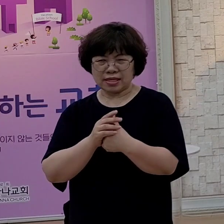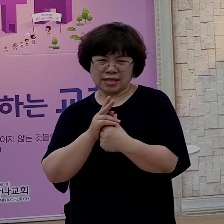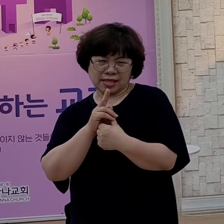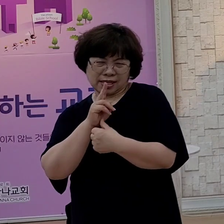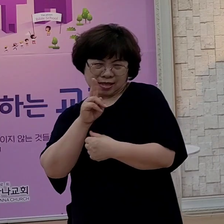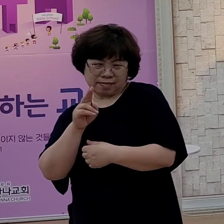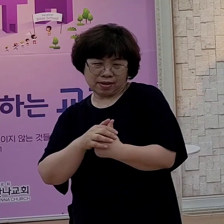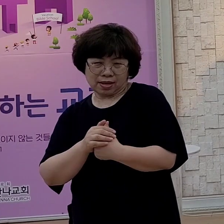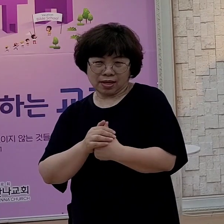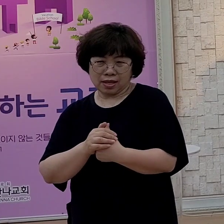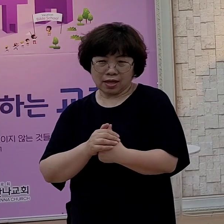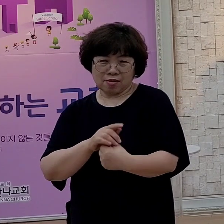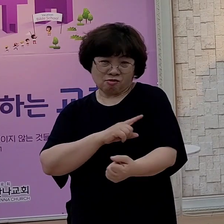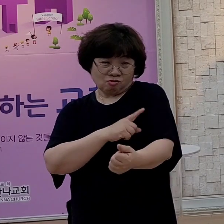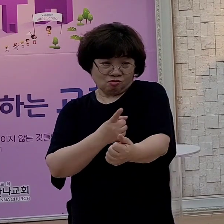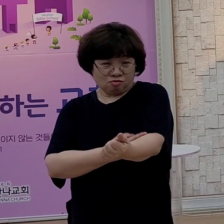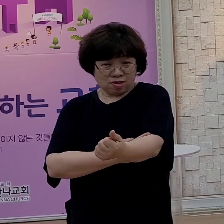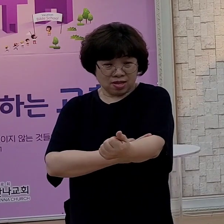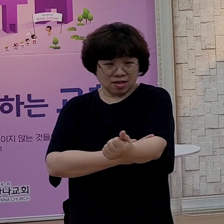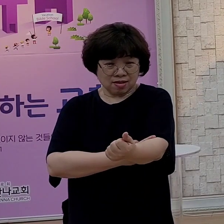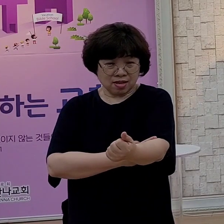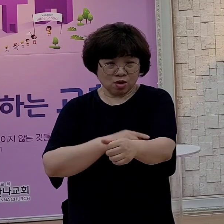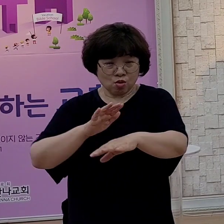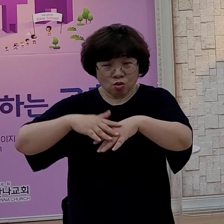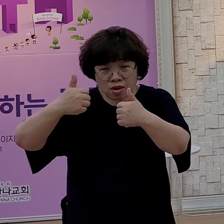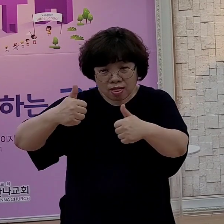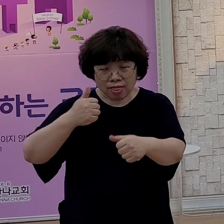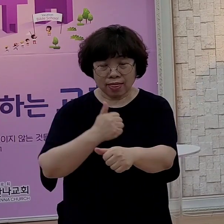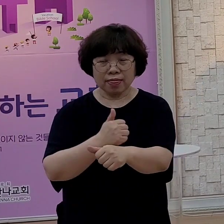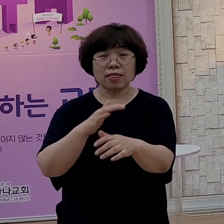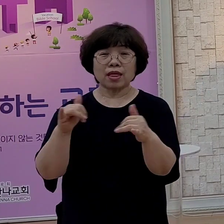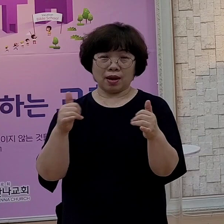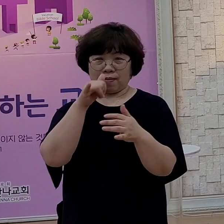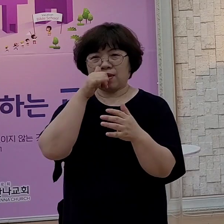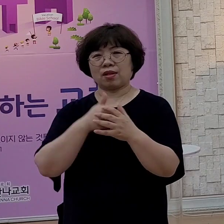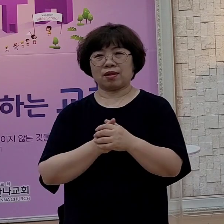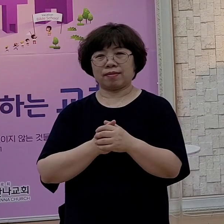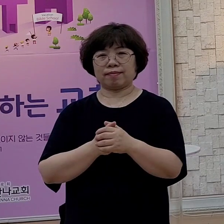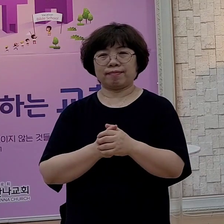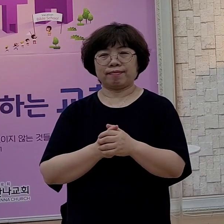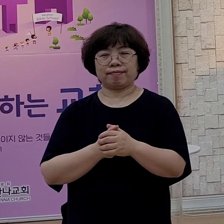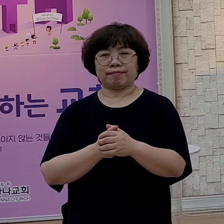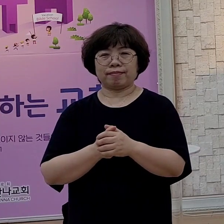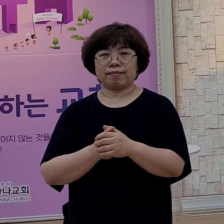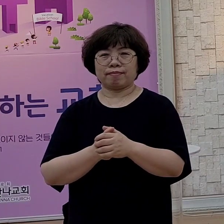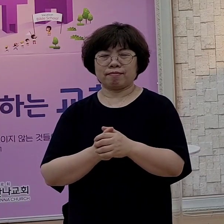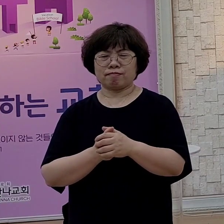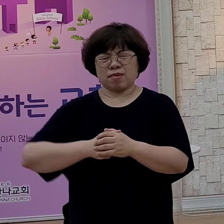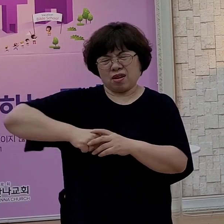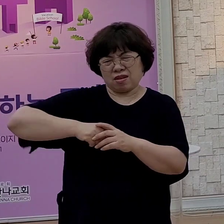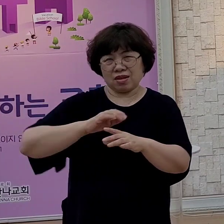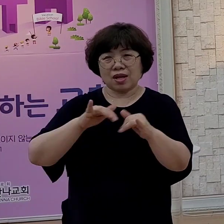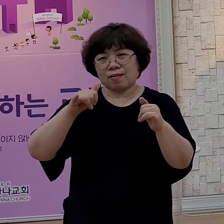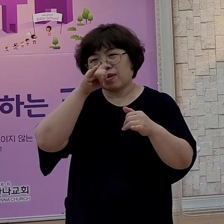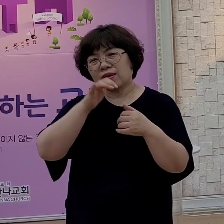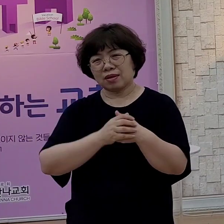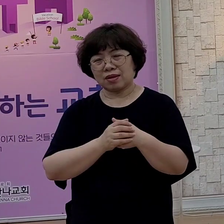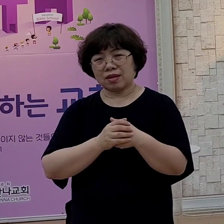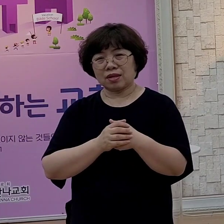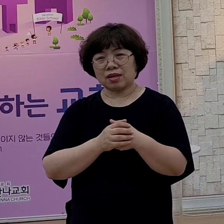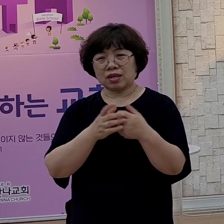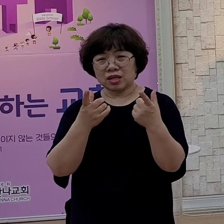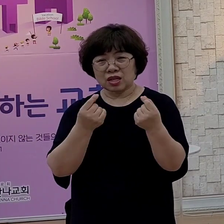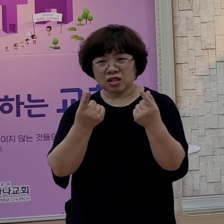지나치게 권위에 도전하고 이렇게 반항하는 사람들이 있습니다. 그러니까